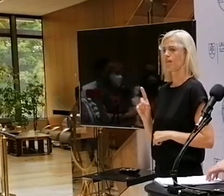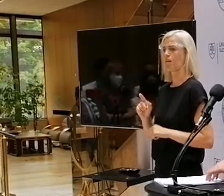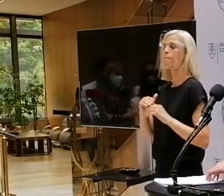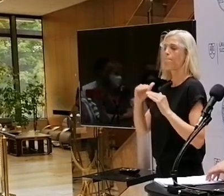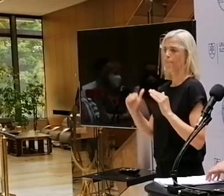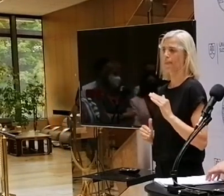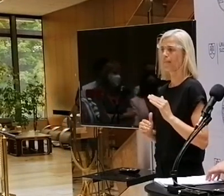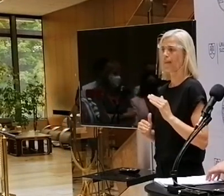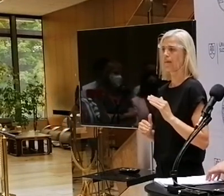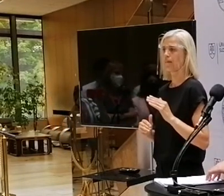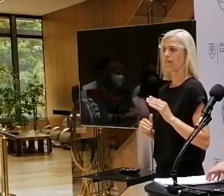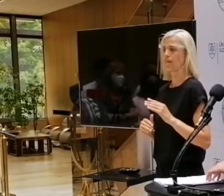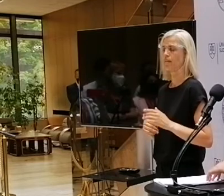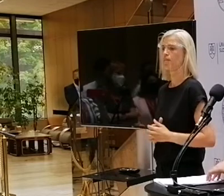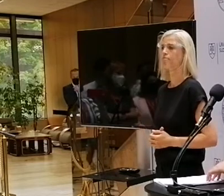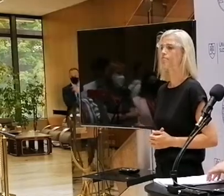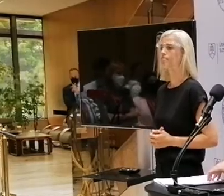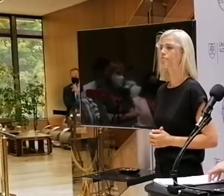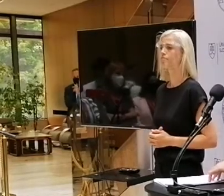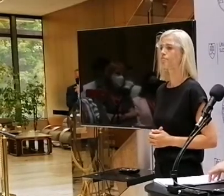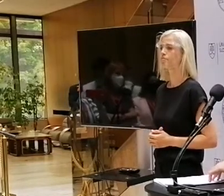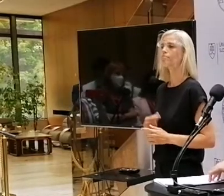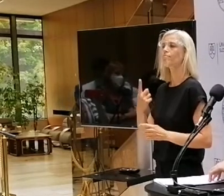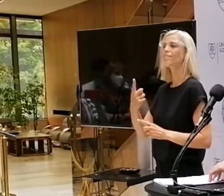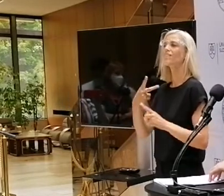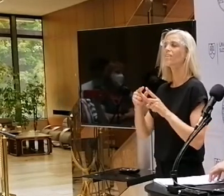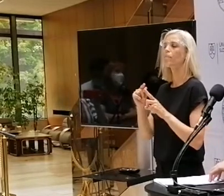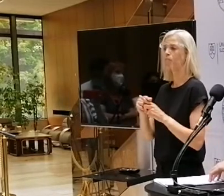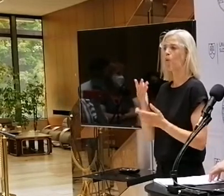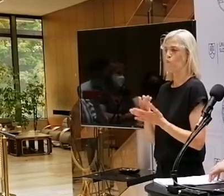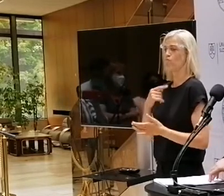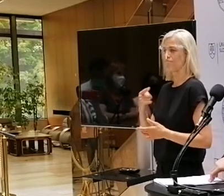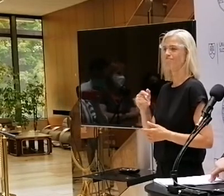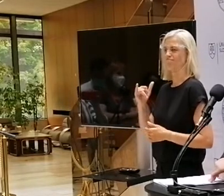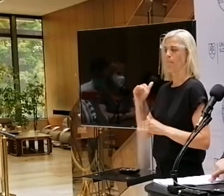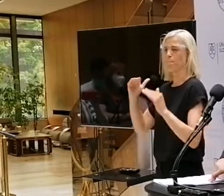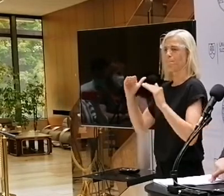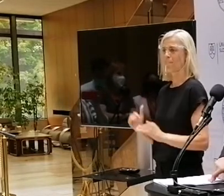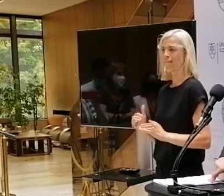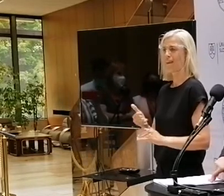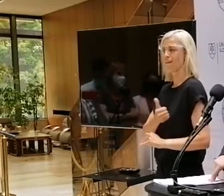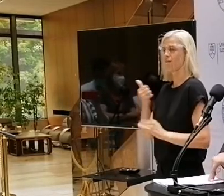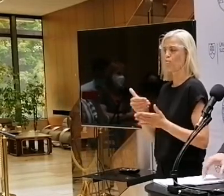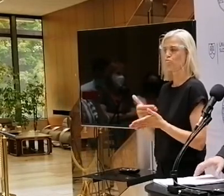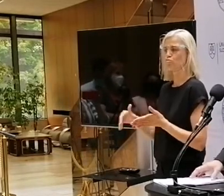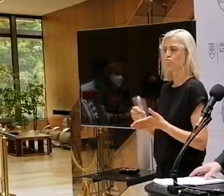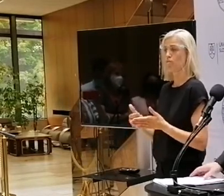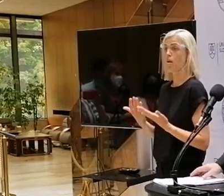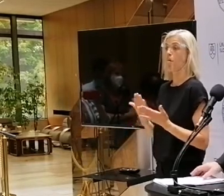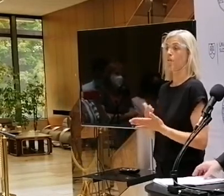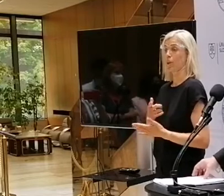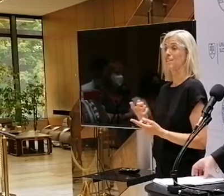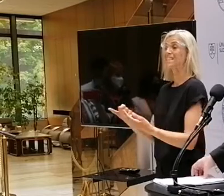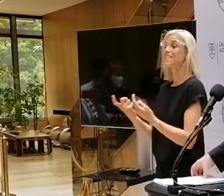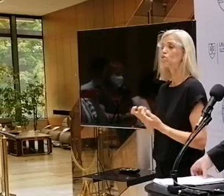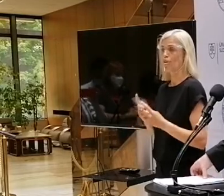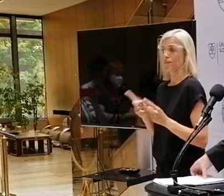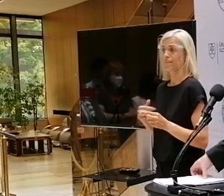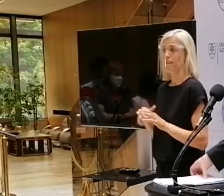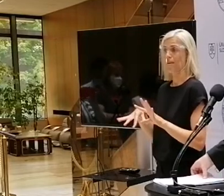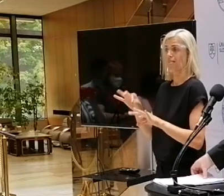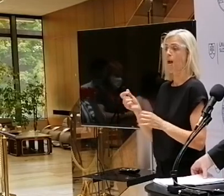Je to menej. Je to menej, už aj IFP pripúšťa, že je to menej. A samozrejme, že si uvedomujeme, že tieto zdroje treba nájsť.